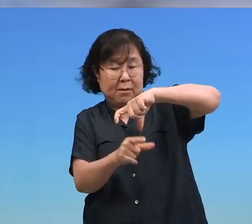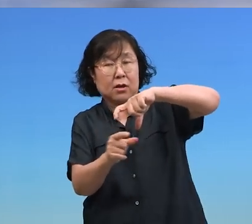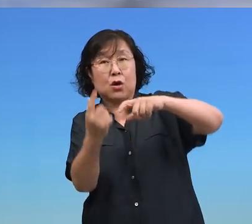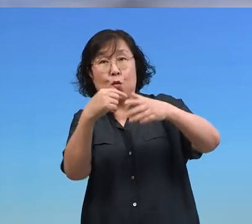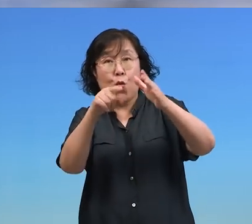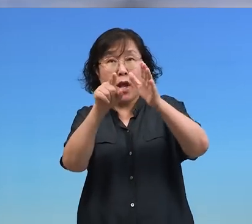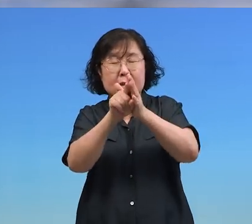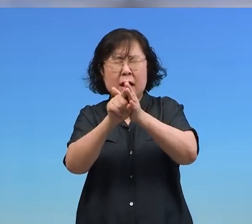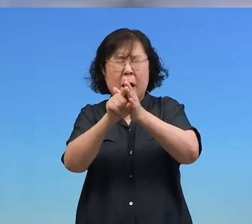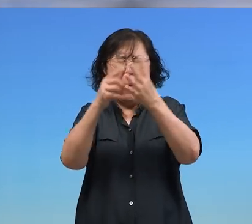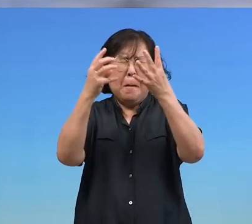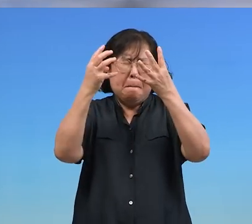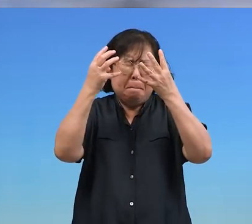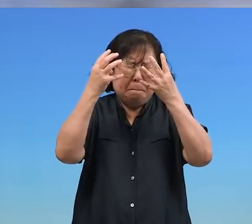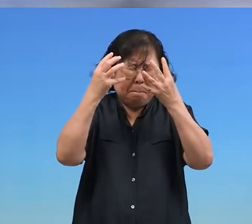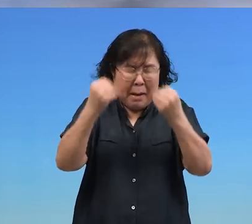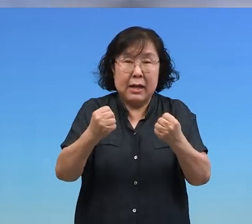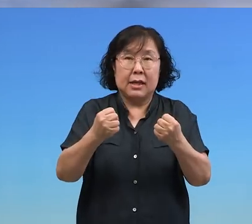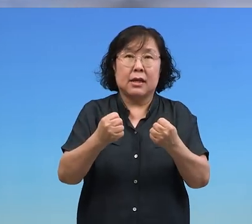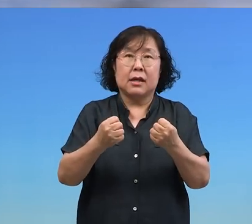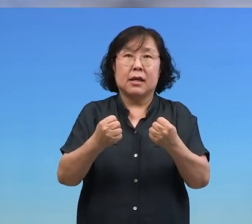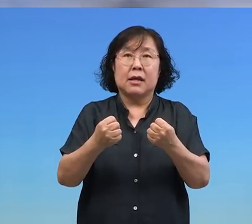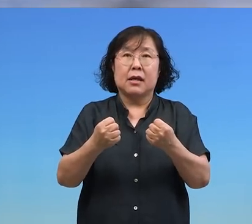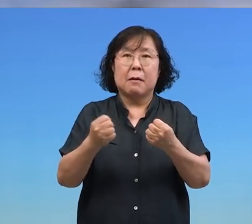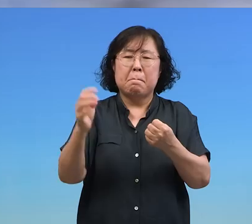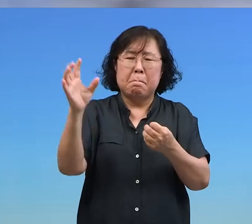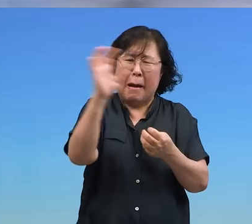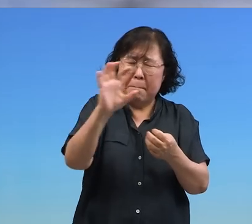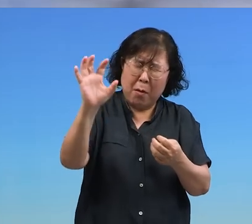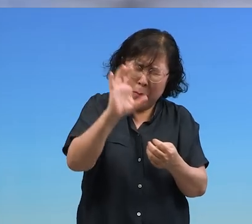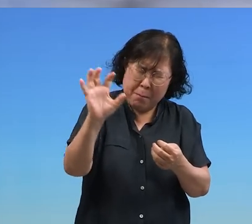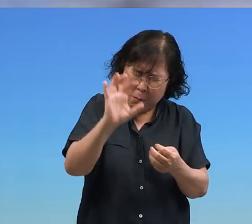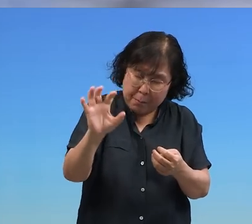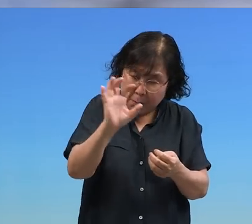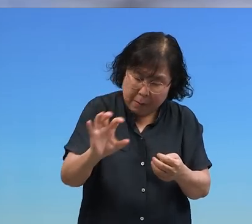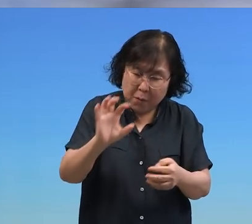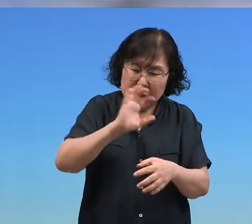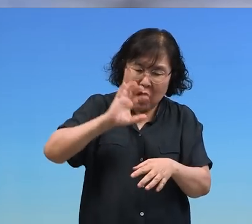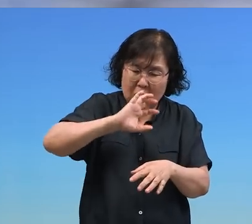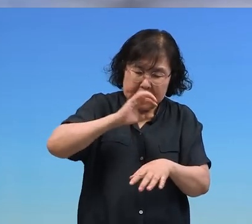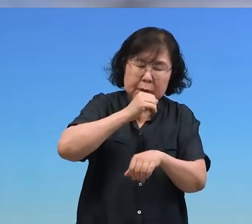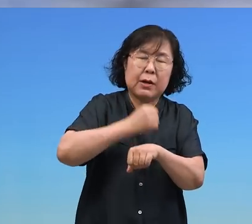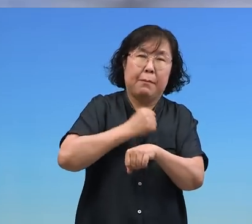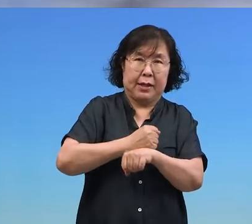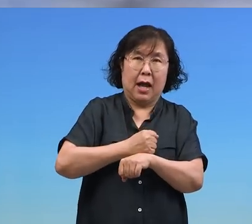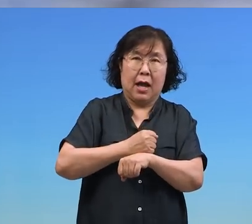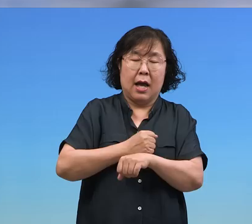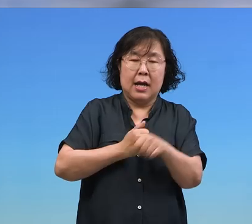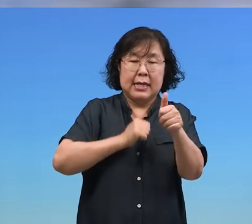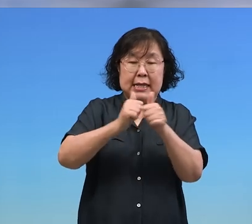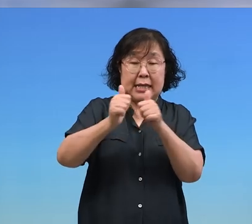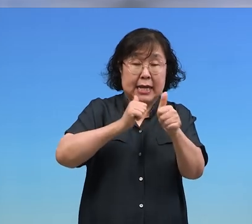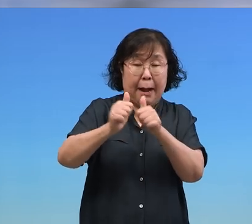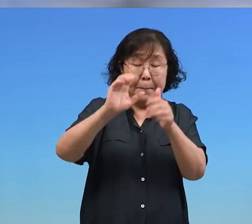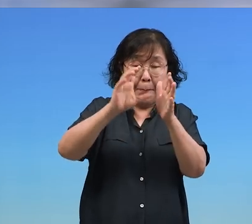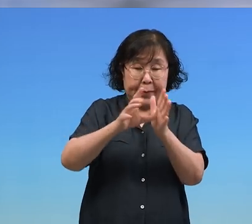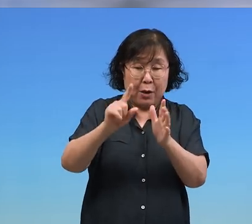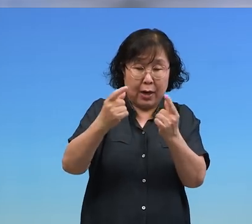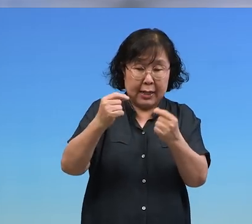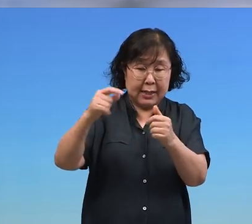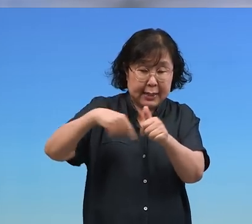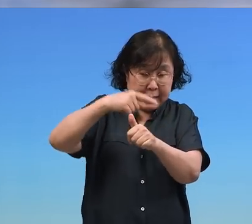수천 시간을 연습하는 데 시간을 쓰는 거예요 이런 시합 중에 이런 때가 올 거를 상정하고